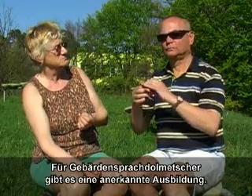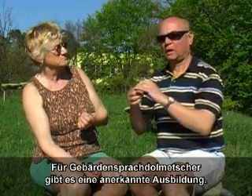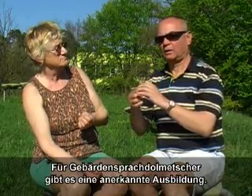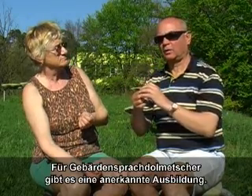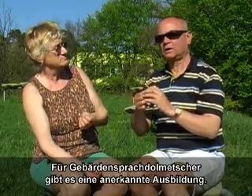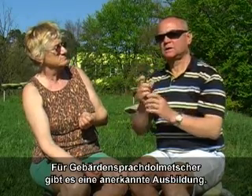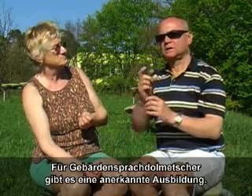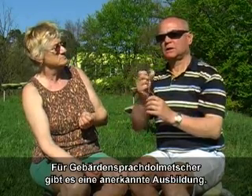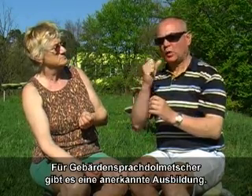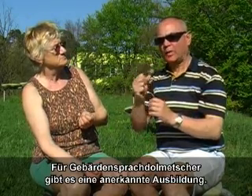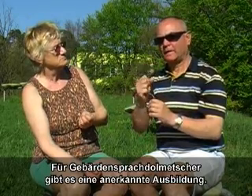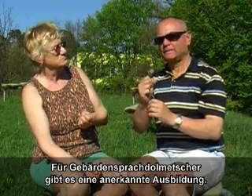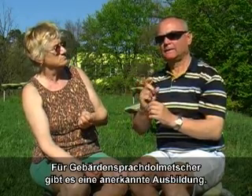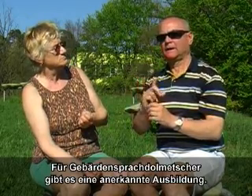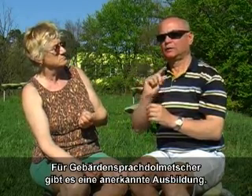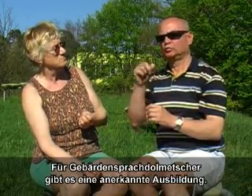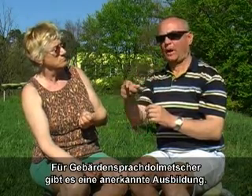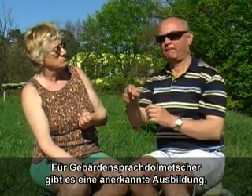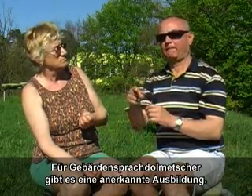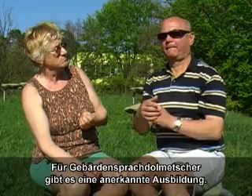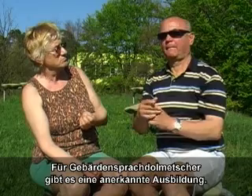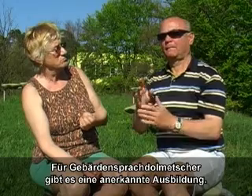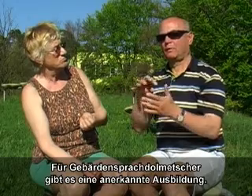Für Gebärdensprachdolmetscher dagegen gibt es eine anerkannte Ausbildung.